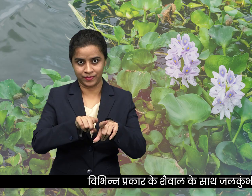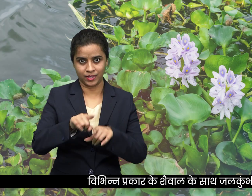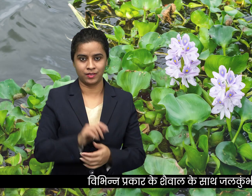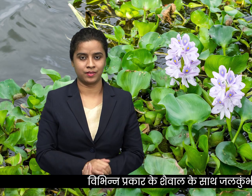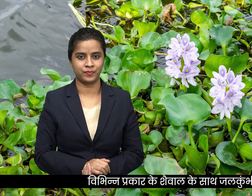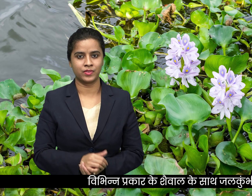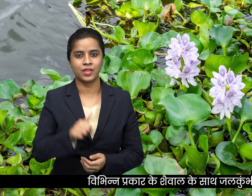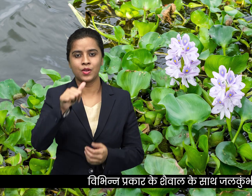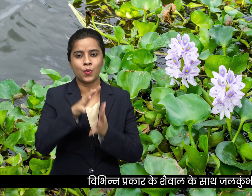जलकुंभी,